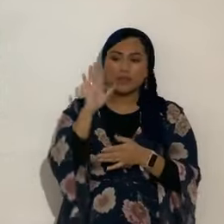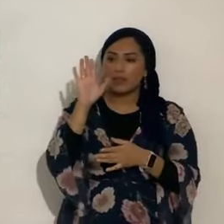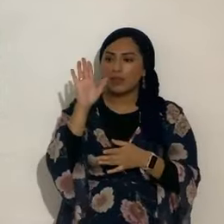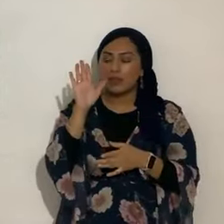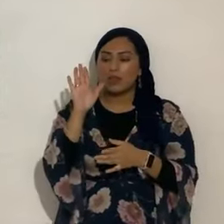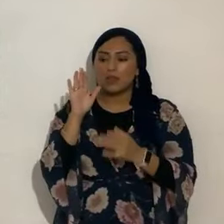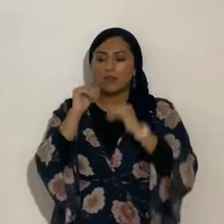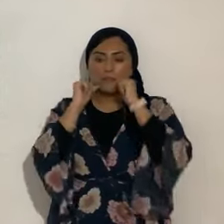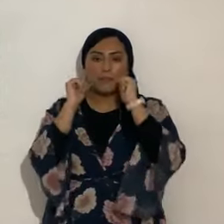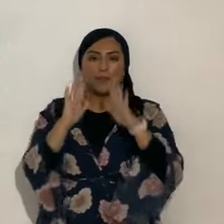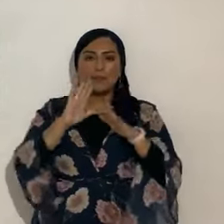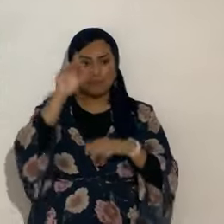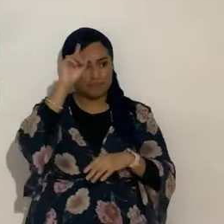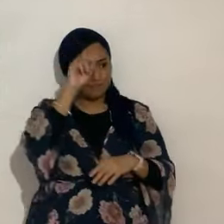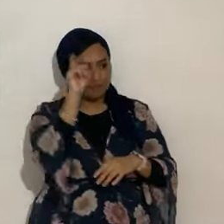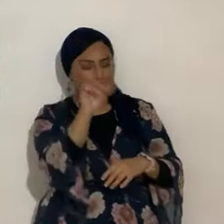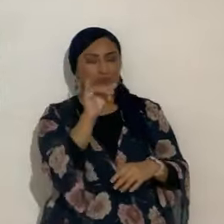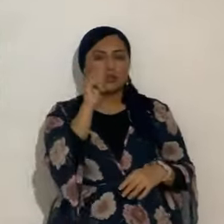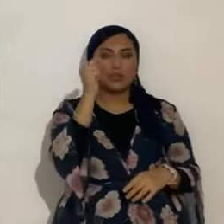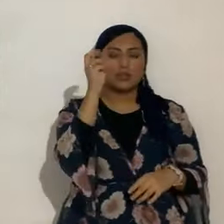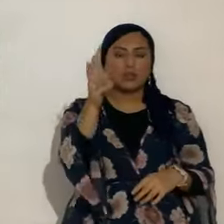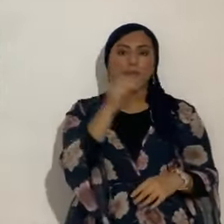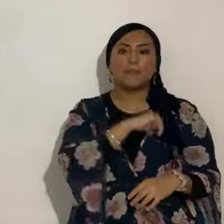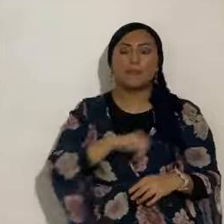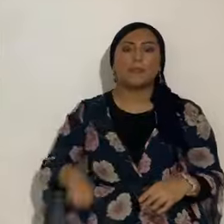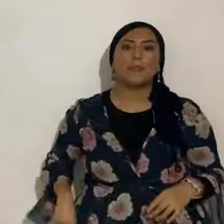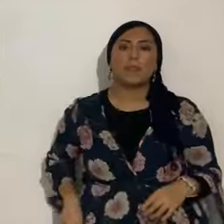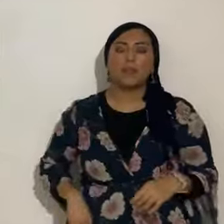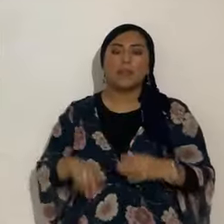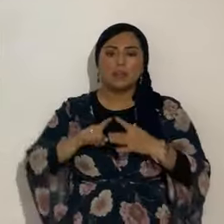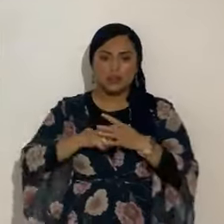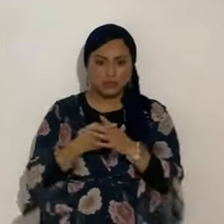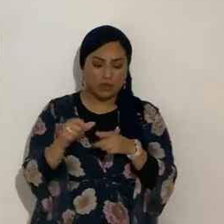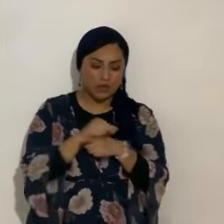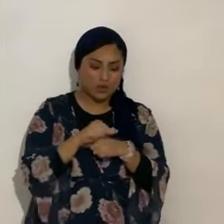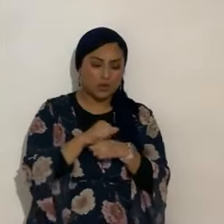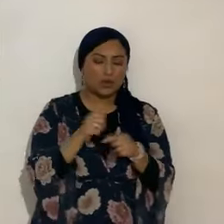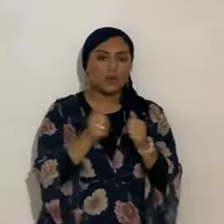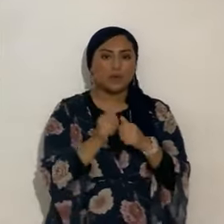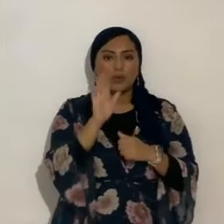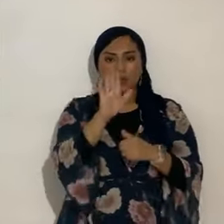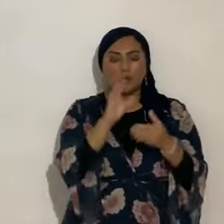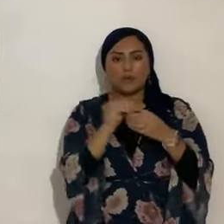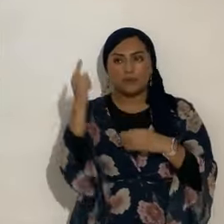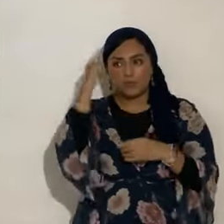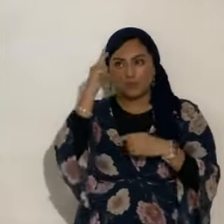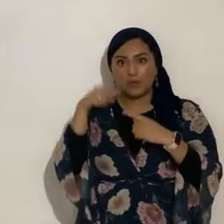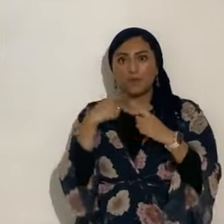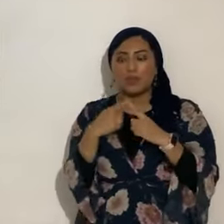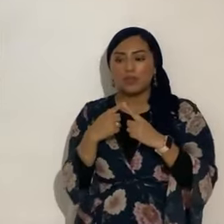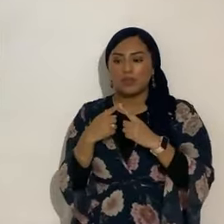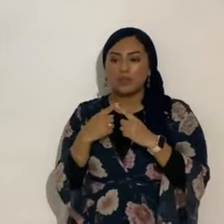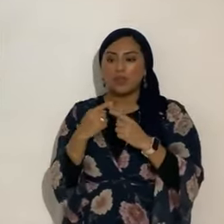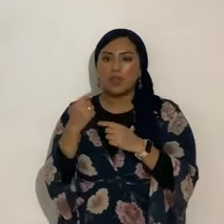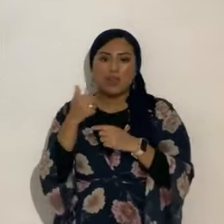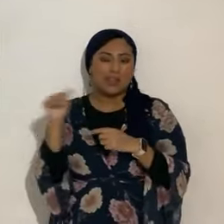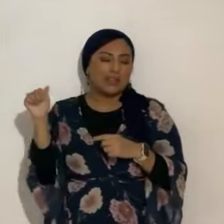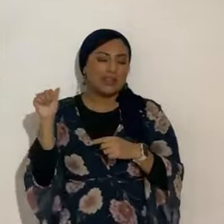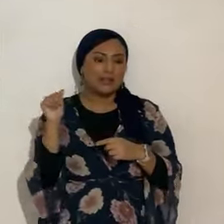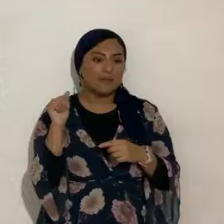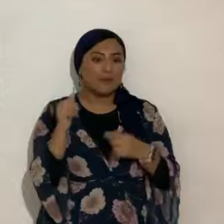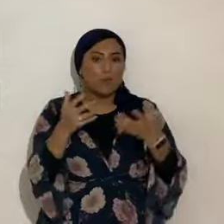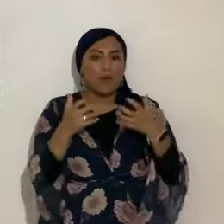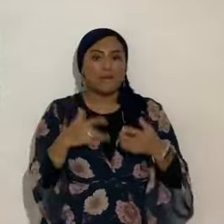es bendito por siempre, Yahshua Mashiach. Entonces empieza a trabajar con tu conciencia. Cuando te quiera venir un pensamiento